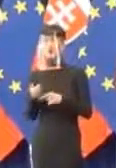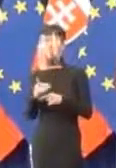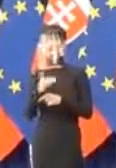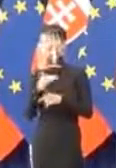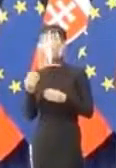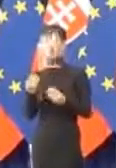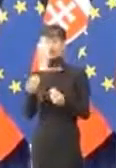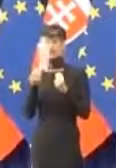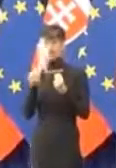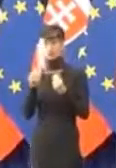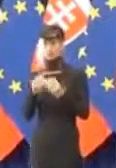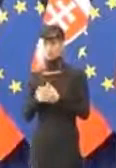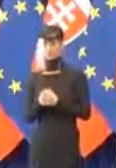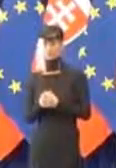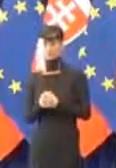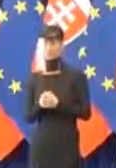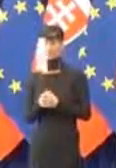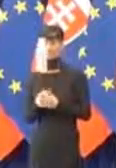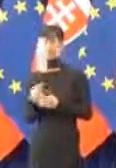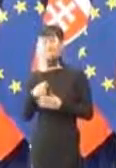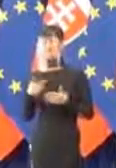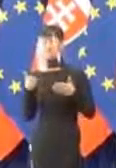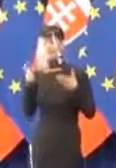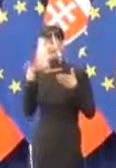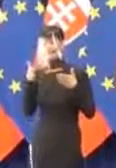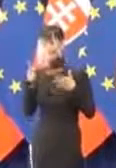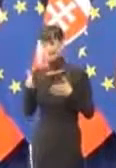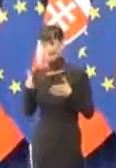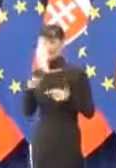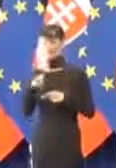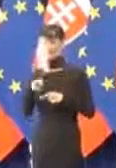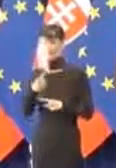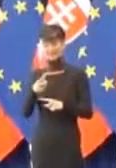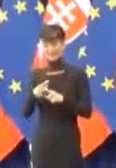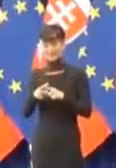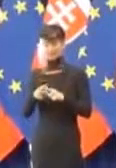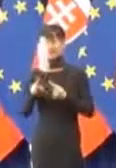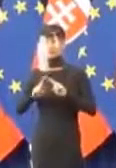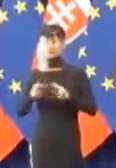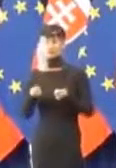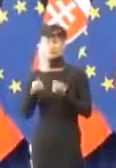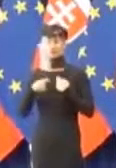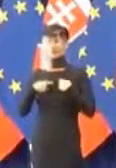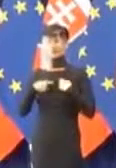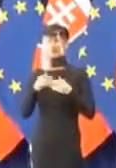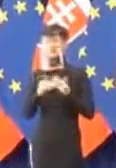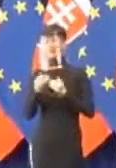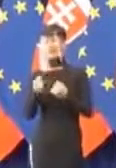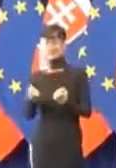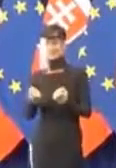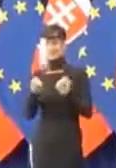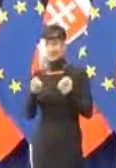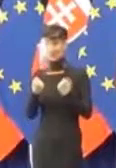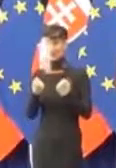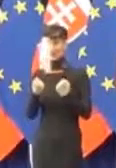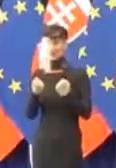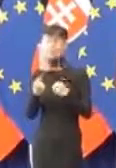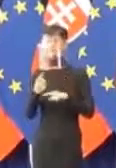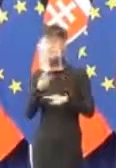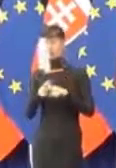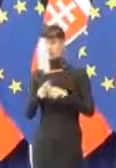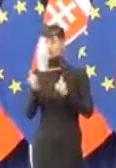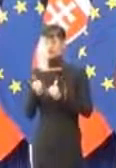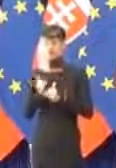neprišla pýtaná, ale verím tomu, že nás môže zoceliť, že nás môže posilniť a že môžeme z nej vyjsť s